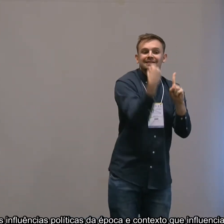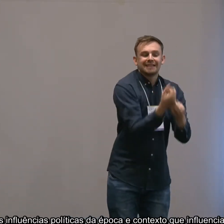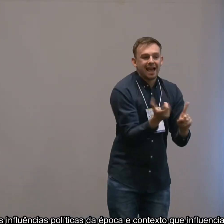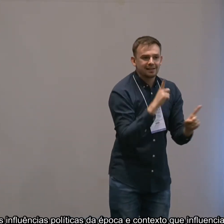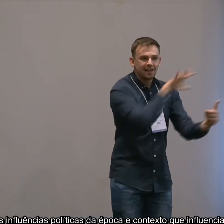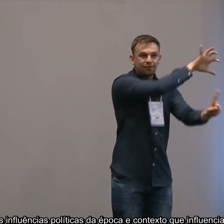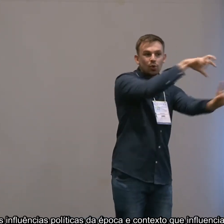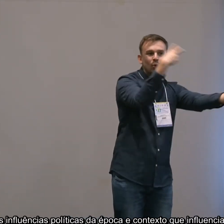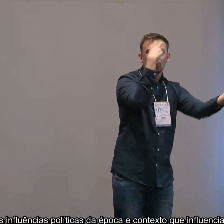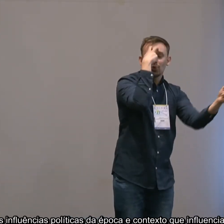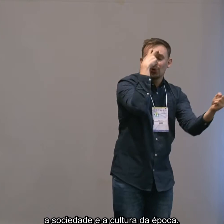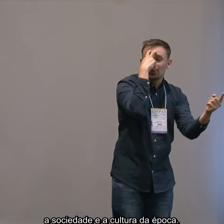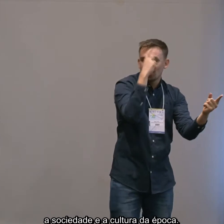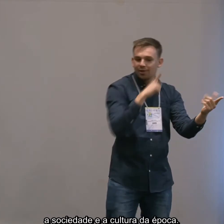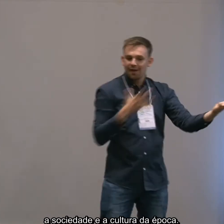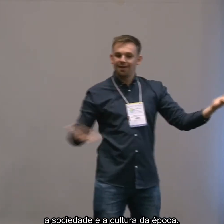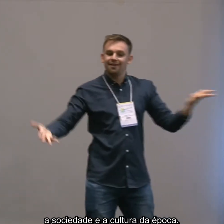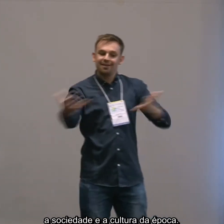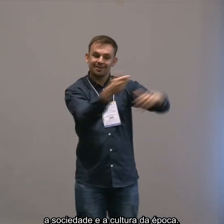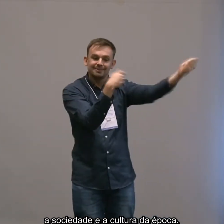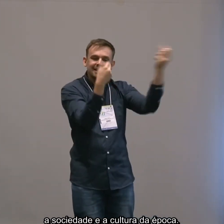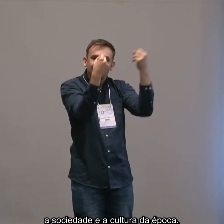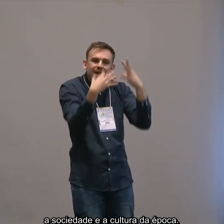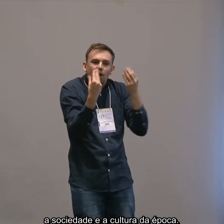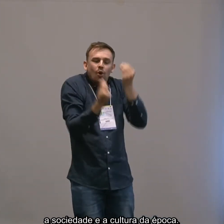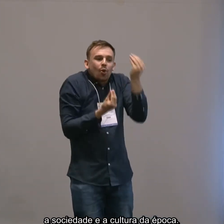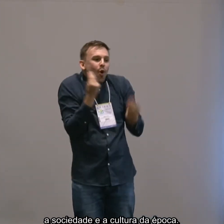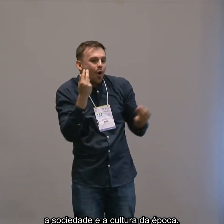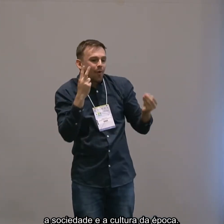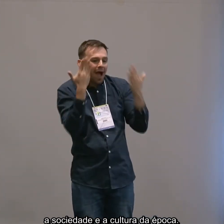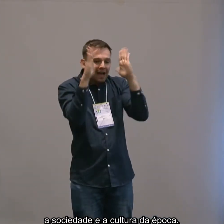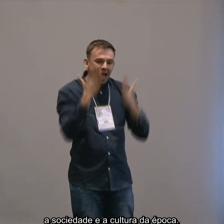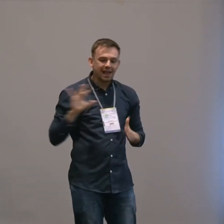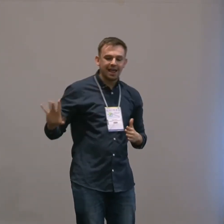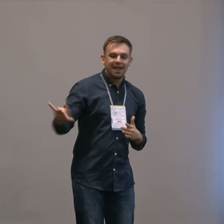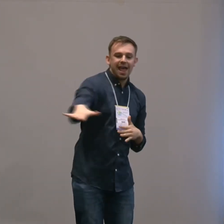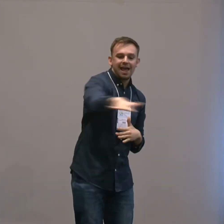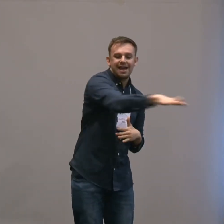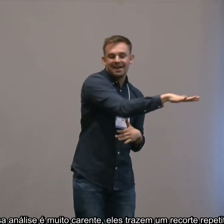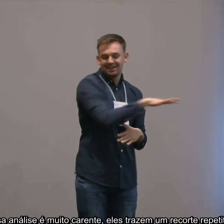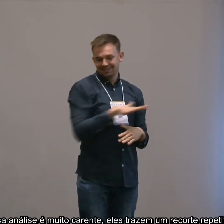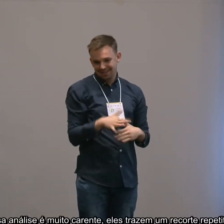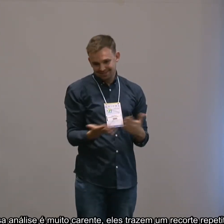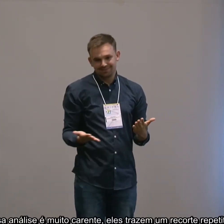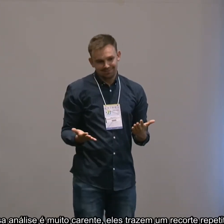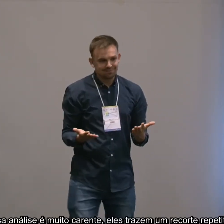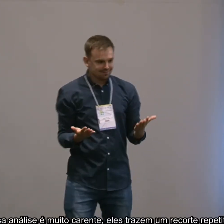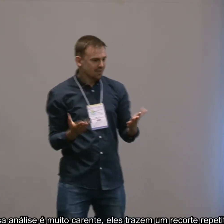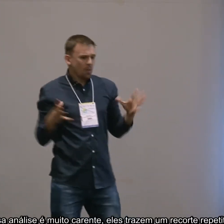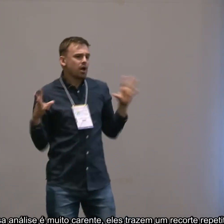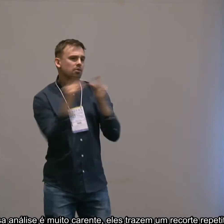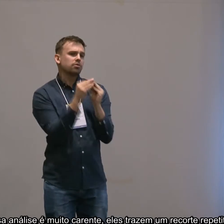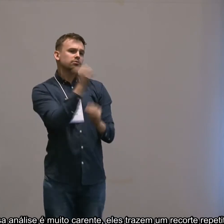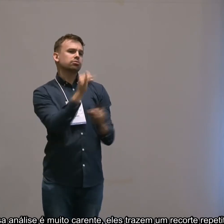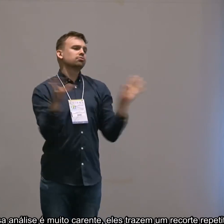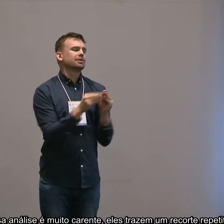que influenciavam a sociedade e a cultura da época e essa análise é muito carente